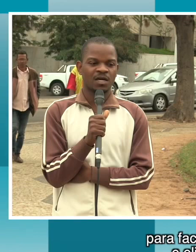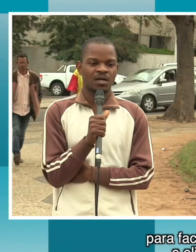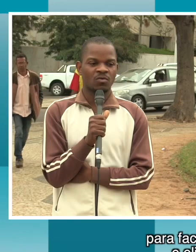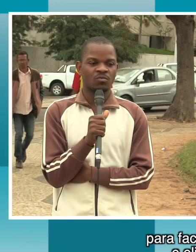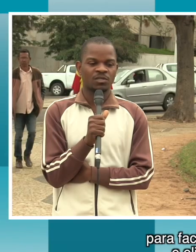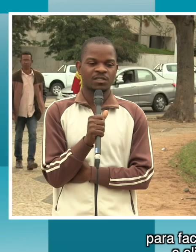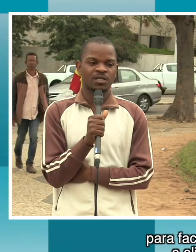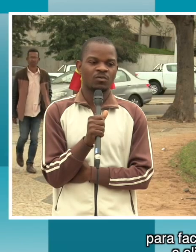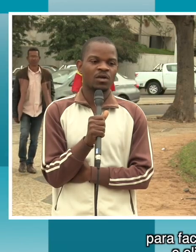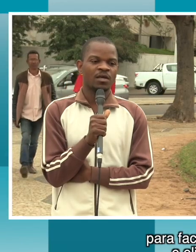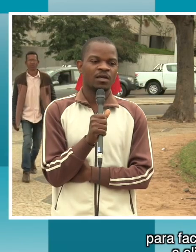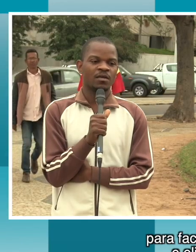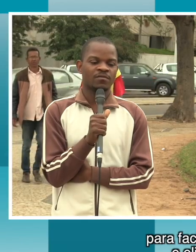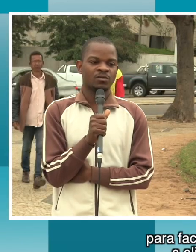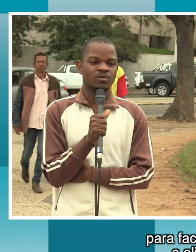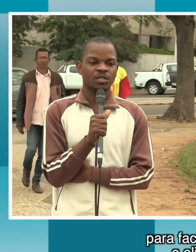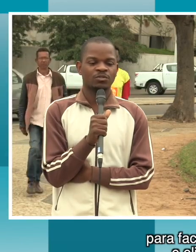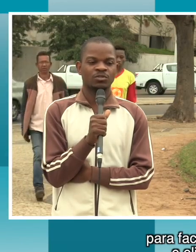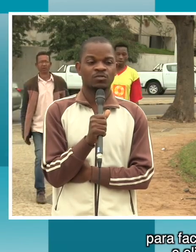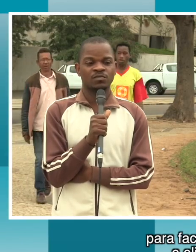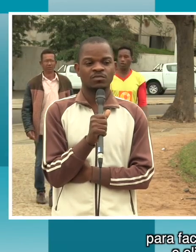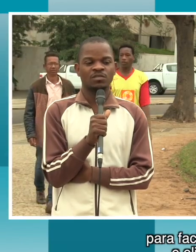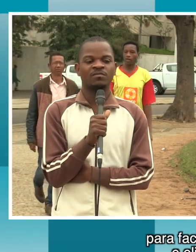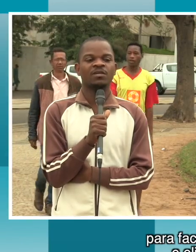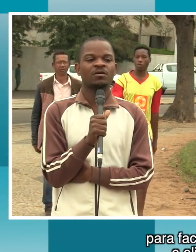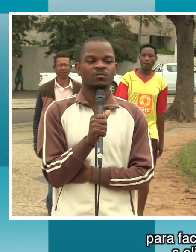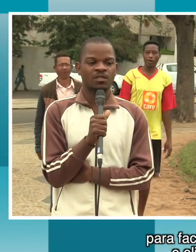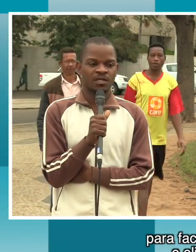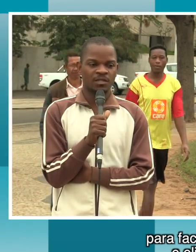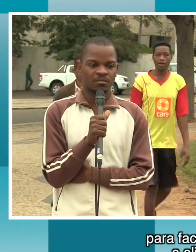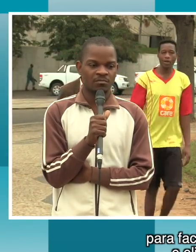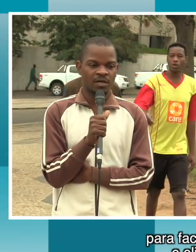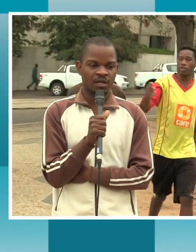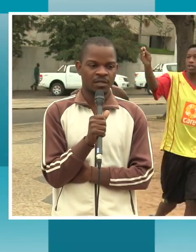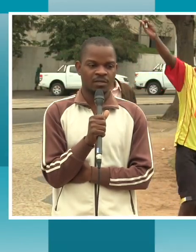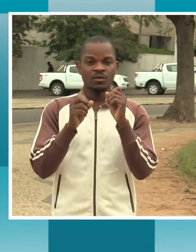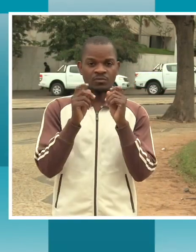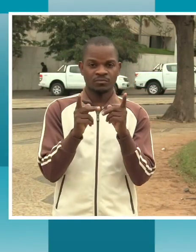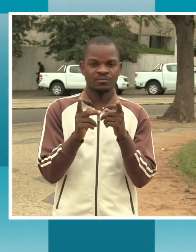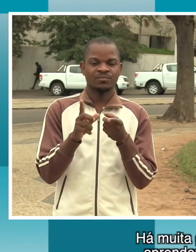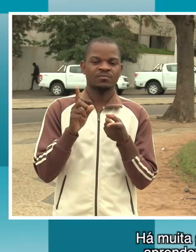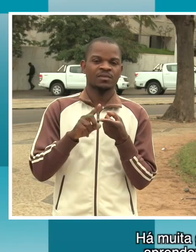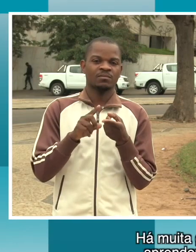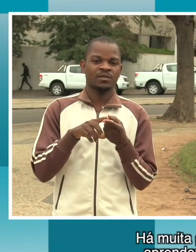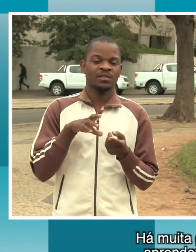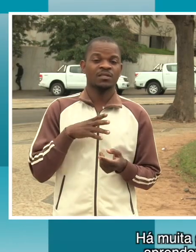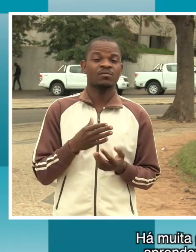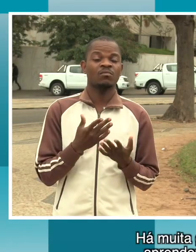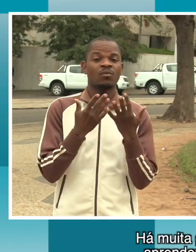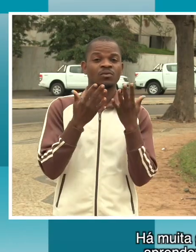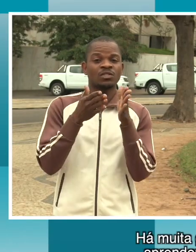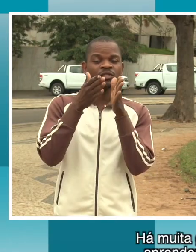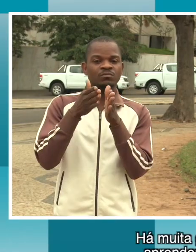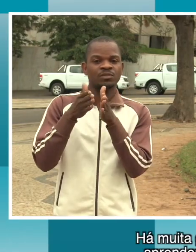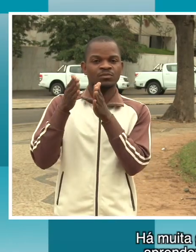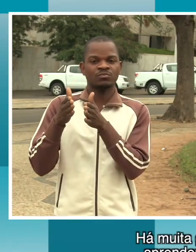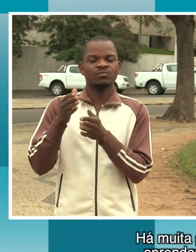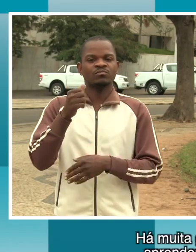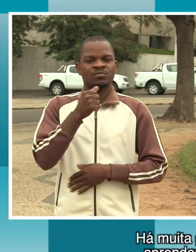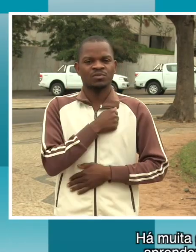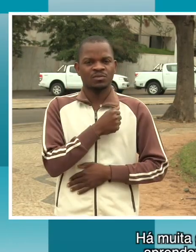facilitar a comunicação e fazer com que as pessoas com deficiência auditiva não tenham barreira. Pois é. E há muitas pessoas que